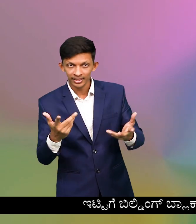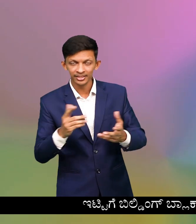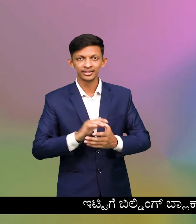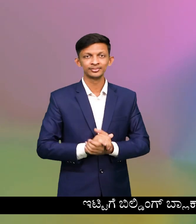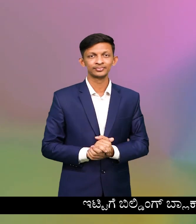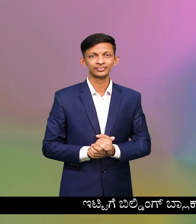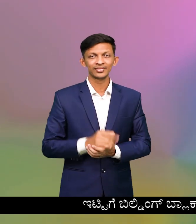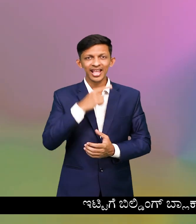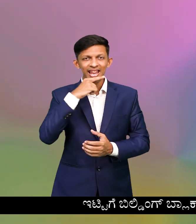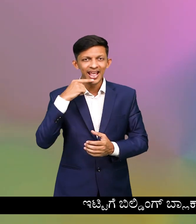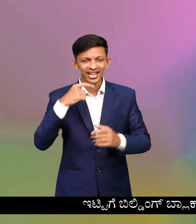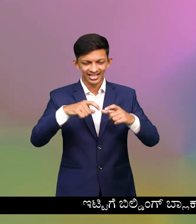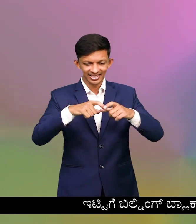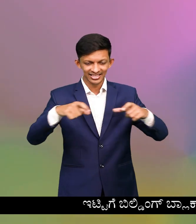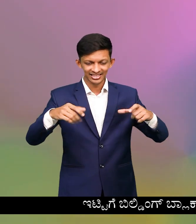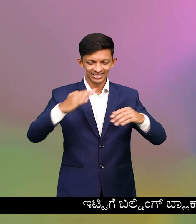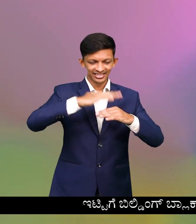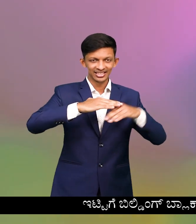ಇಟ್ಟಿಗೆ ಬಿಲ್ಡಿಂಗ್ನ ಬ್ಲಾಕ್ ಆಗಿದೆ.